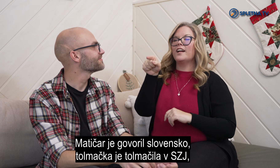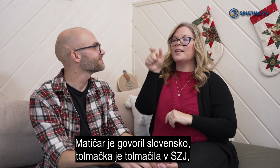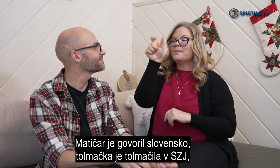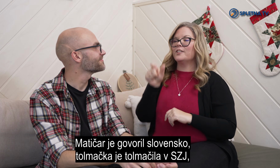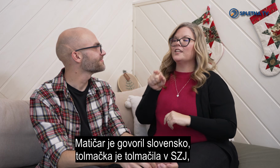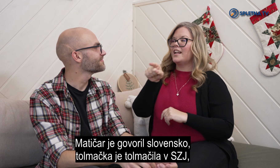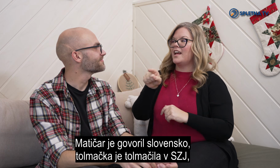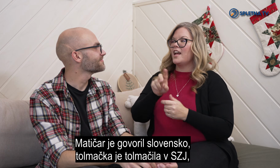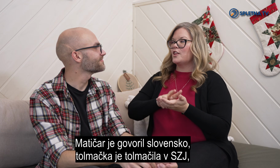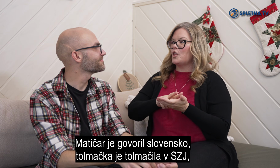angleščino.